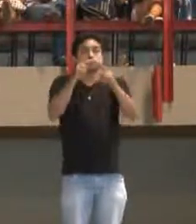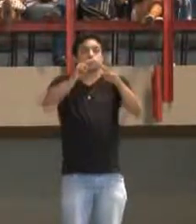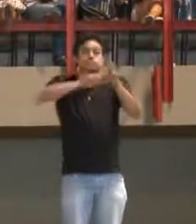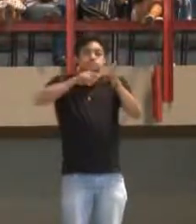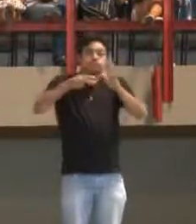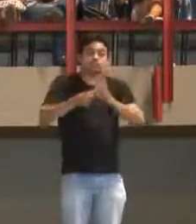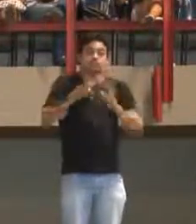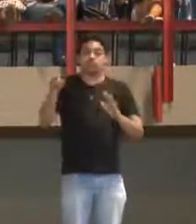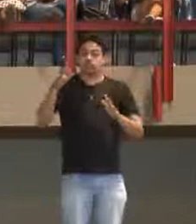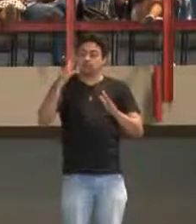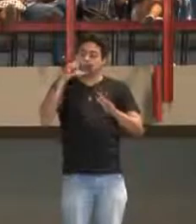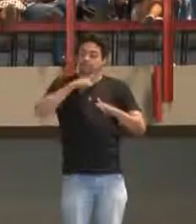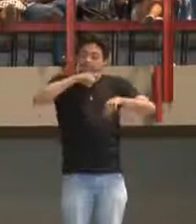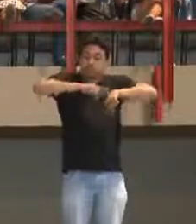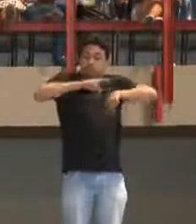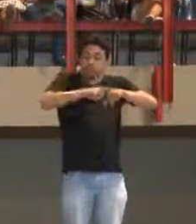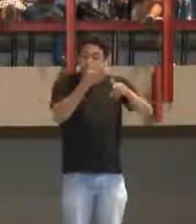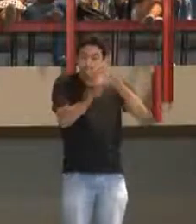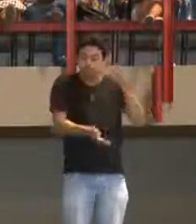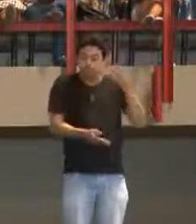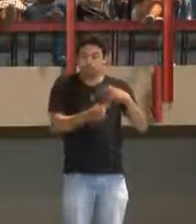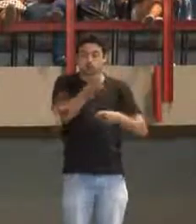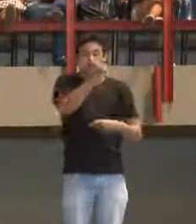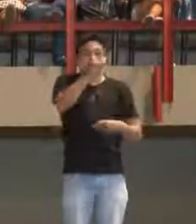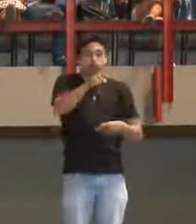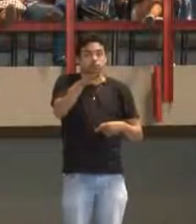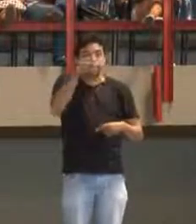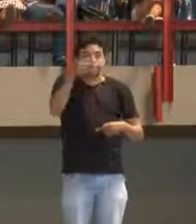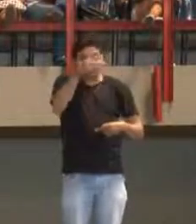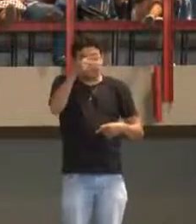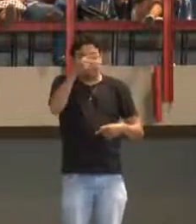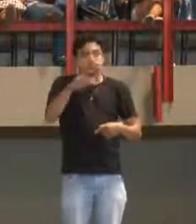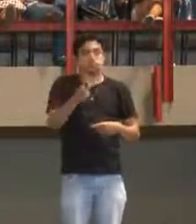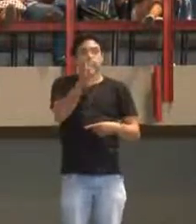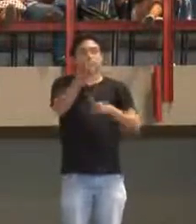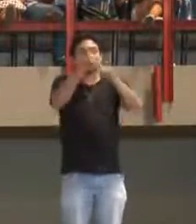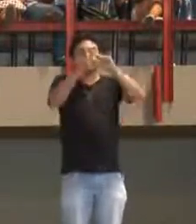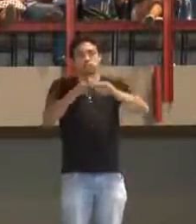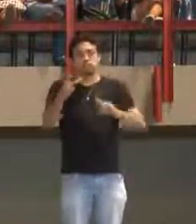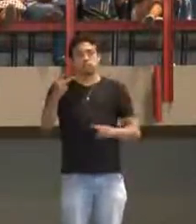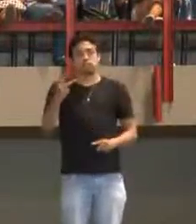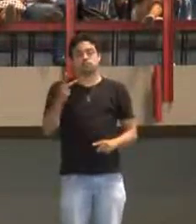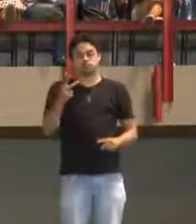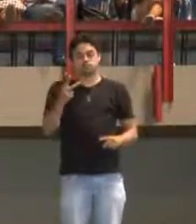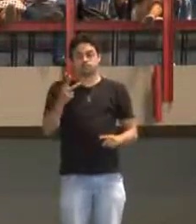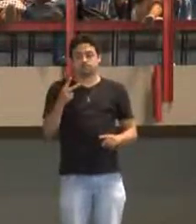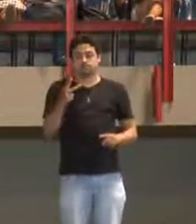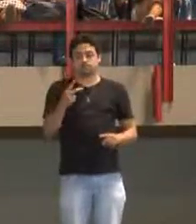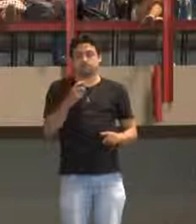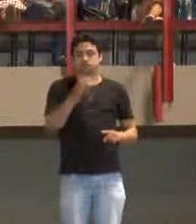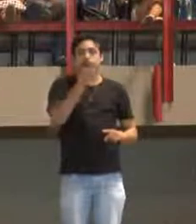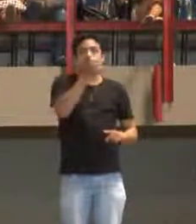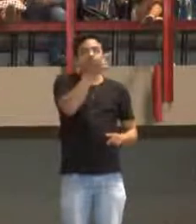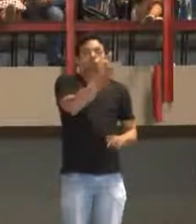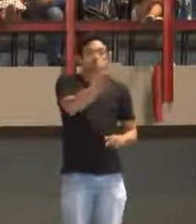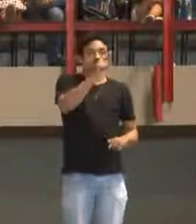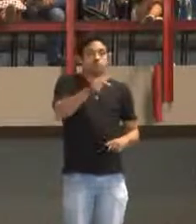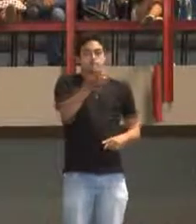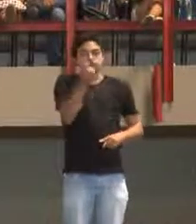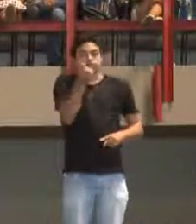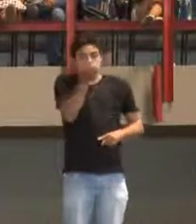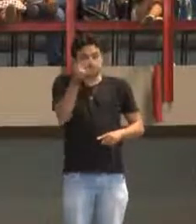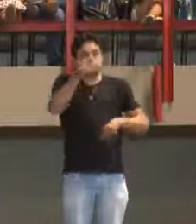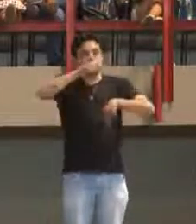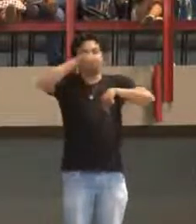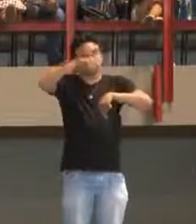maratona, ele vai perder 1,33 duas vezes. Ele perde